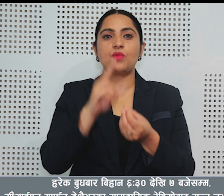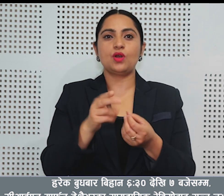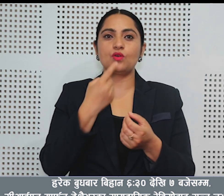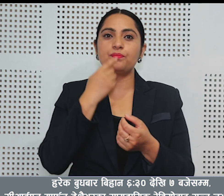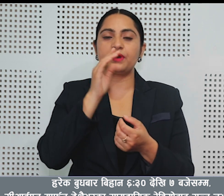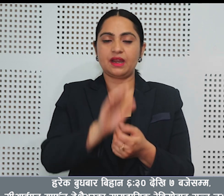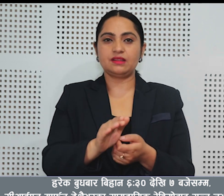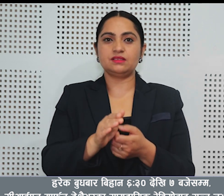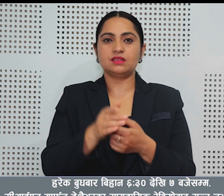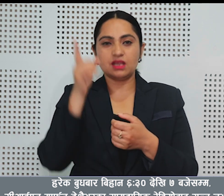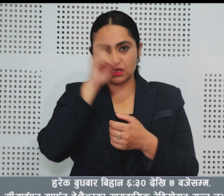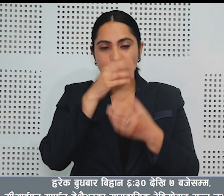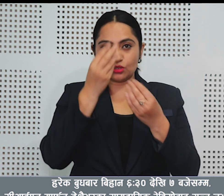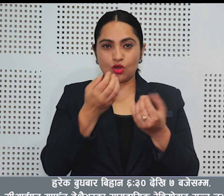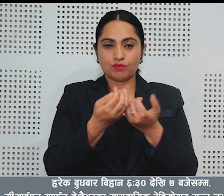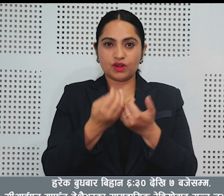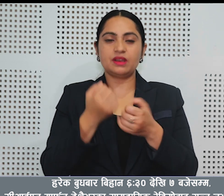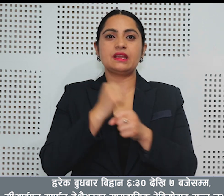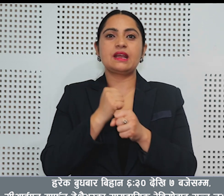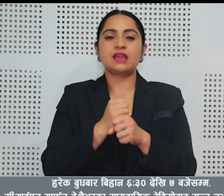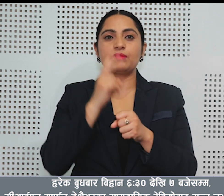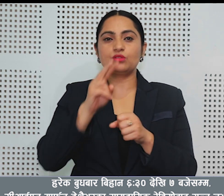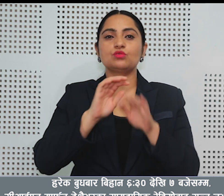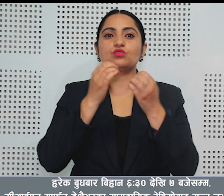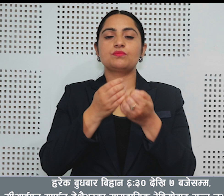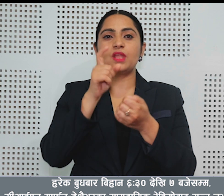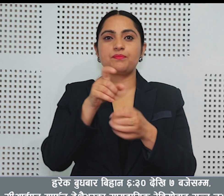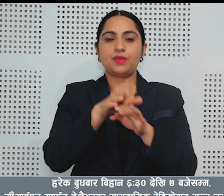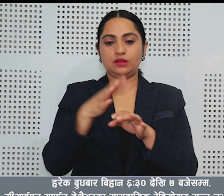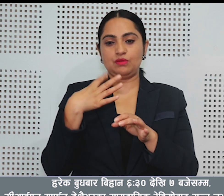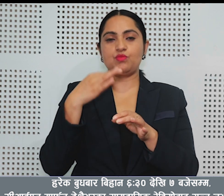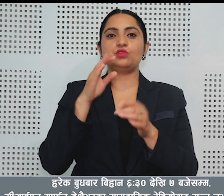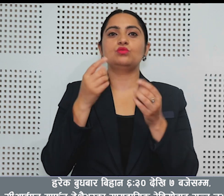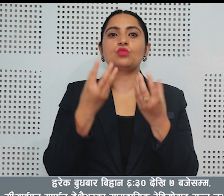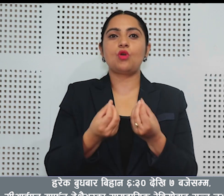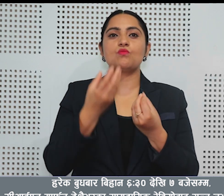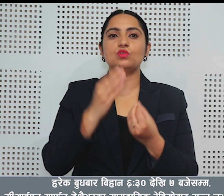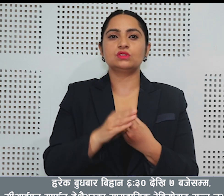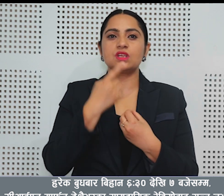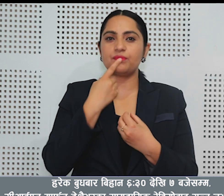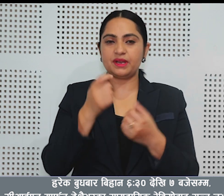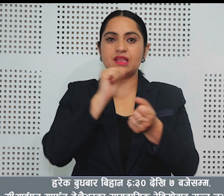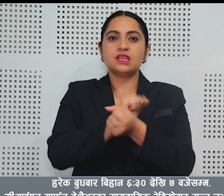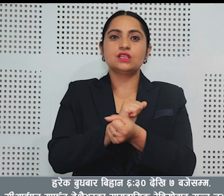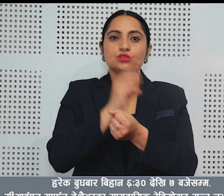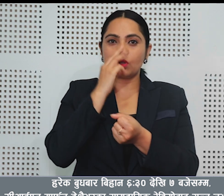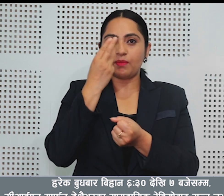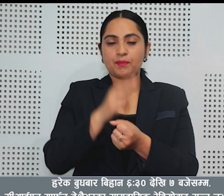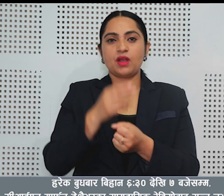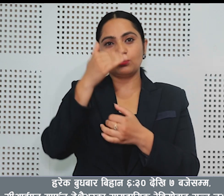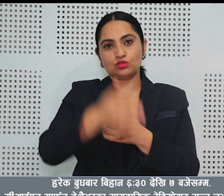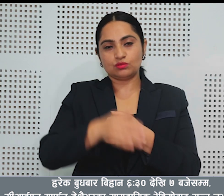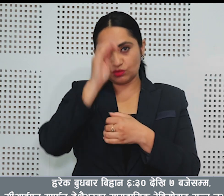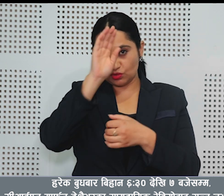हुने क्षति कम गर्न गरिने कार्यहरूमा एक त ती समुदायका व्यक्तिको प्रतिनिधित्व नै कम रहन्छ भने जोखिममा